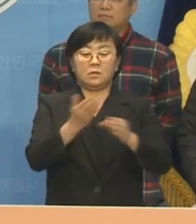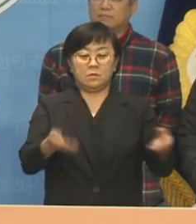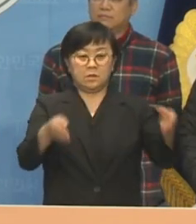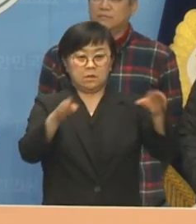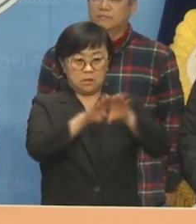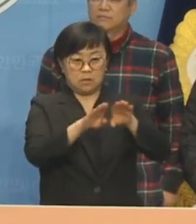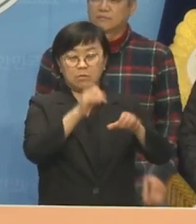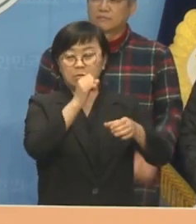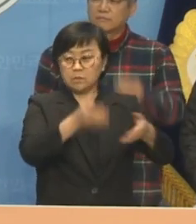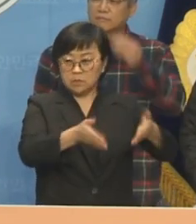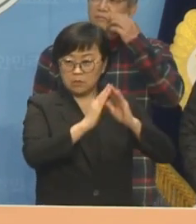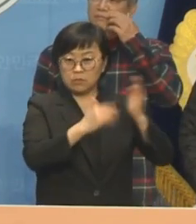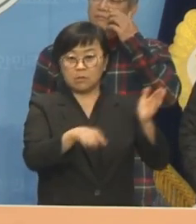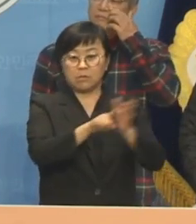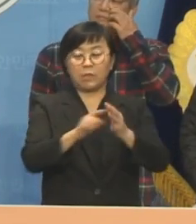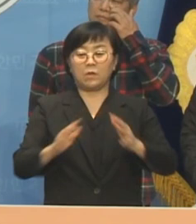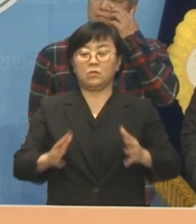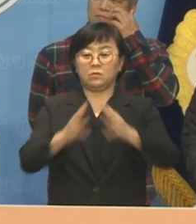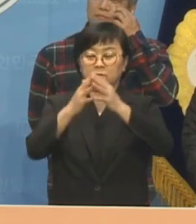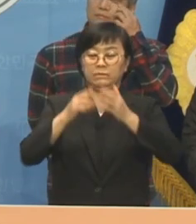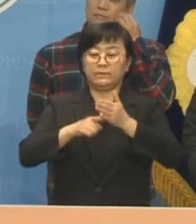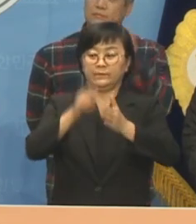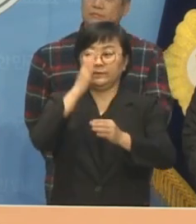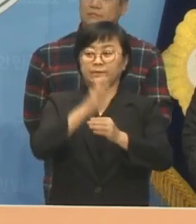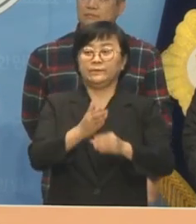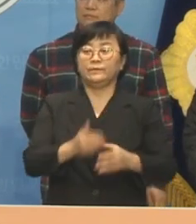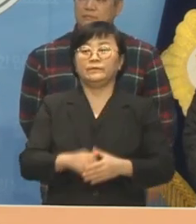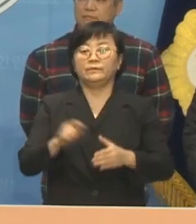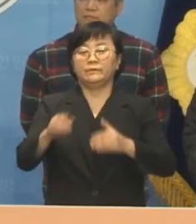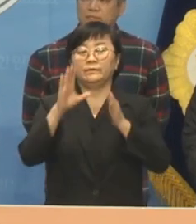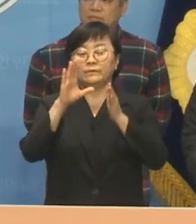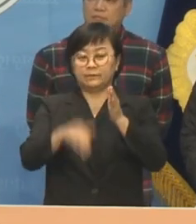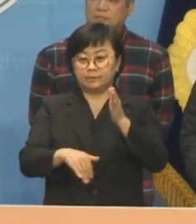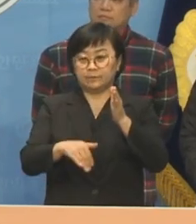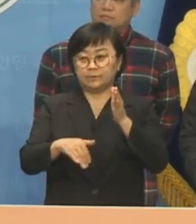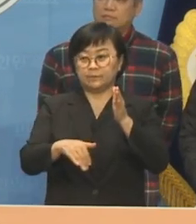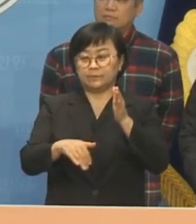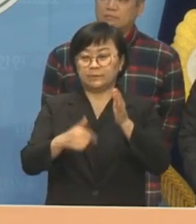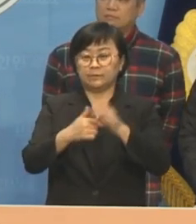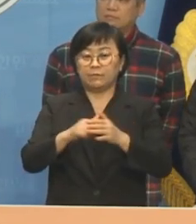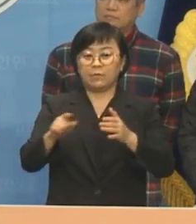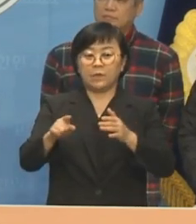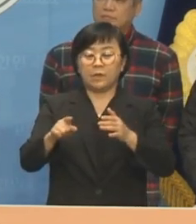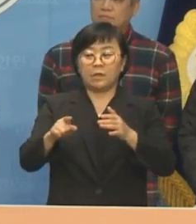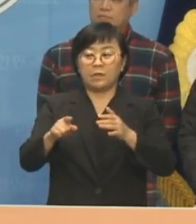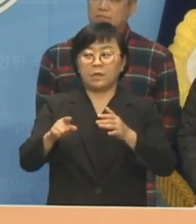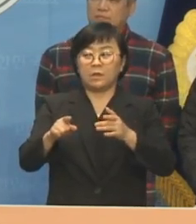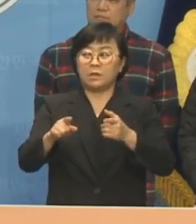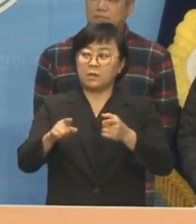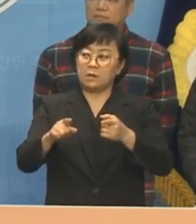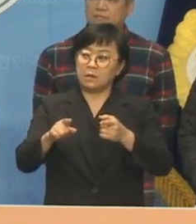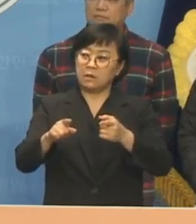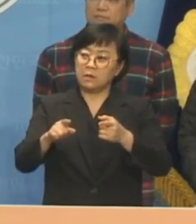알박기를 위한 건축 공사를 강행하고 있습니다. 이 과정에서 매장문화법